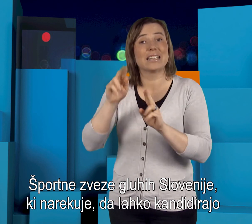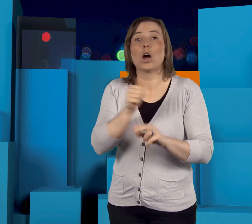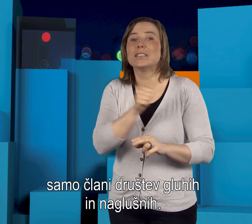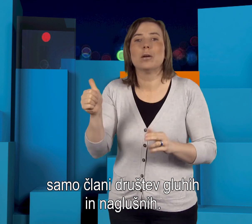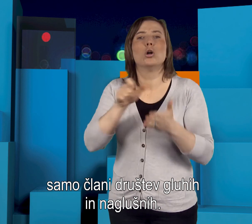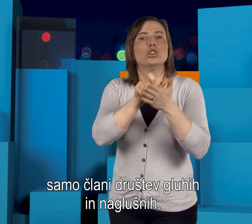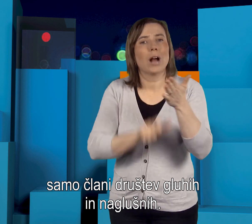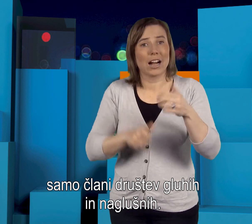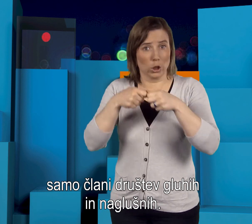in naglušnih.